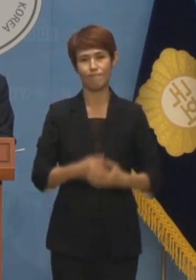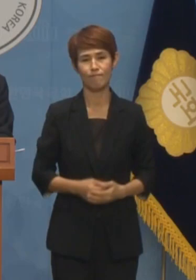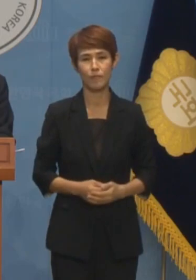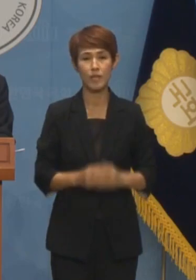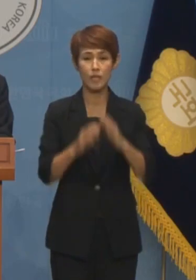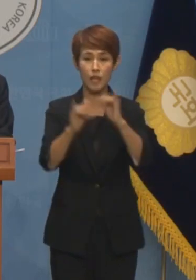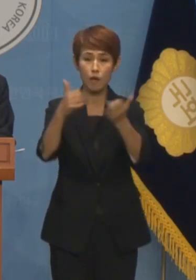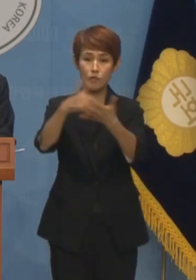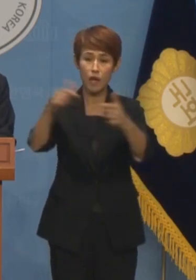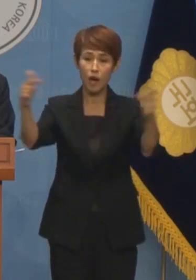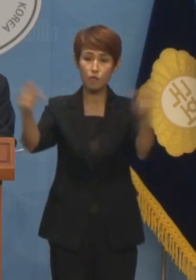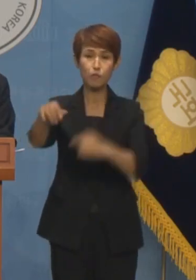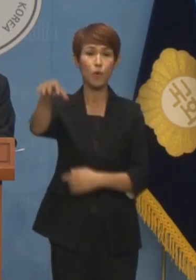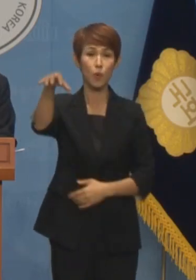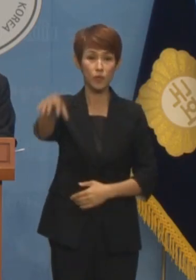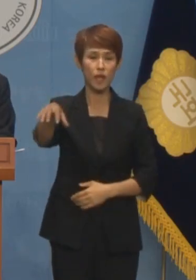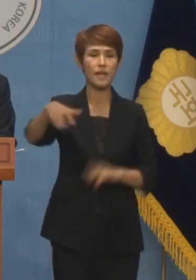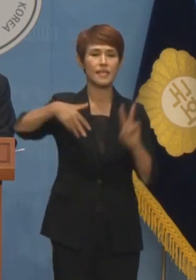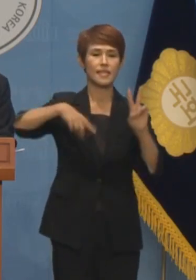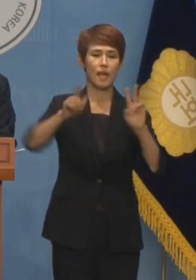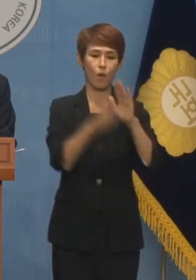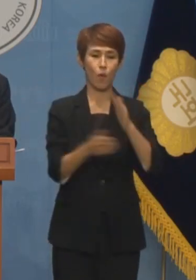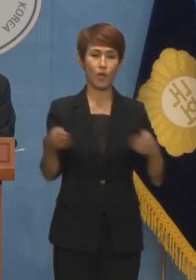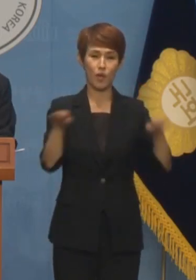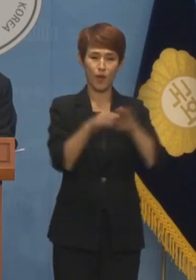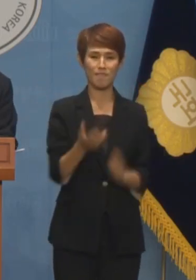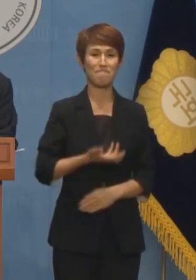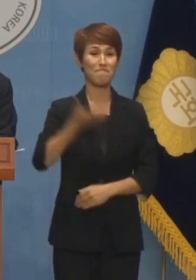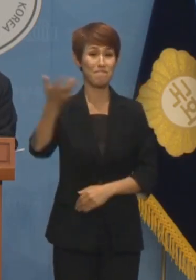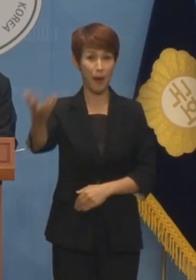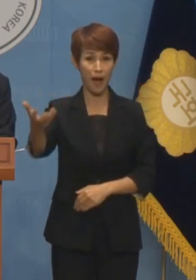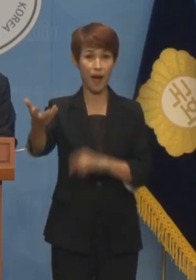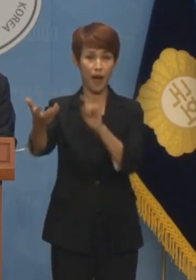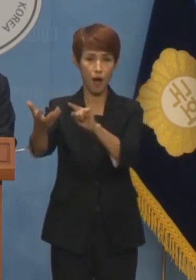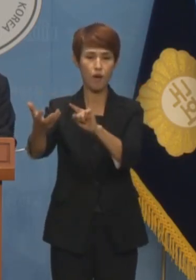감소 지역에 2차 공공기관을 이전시켜